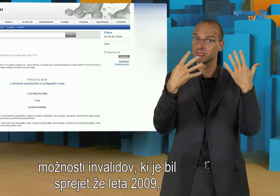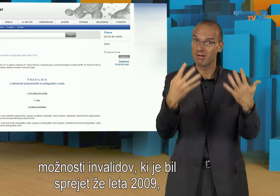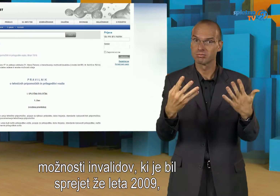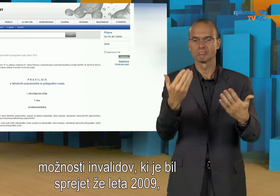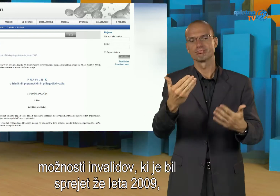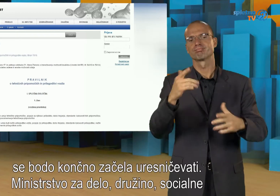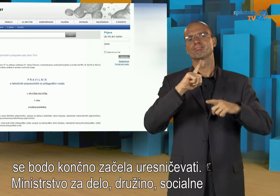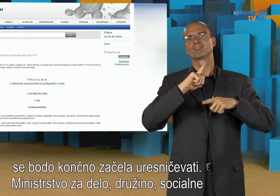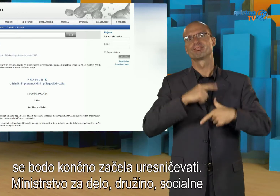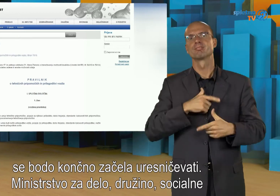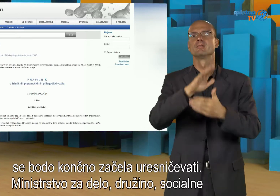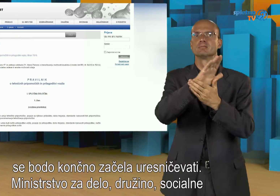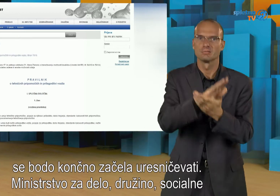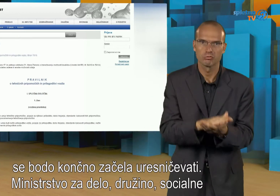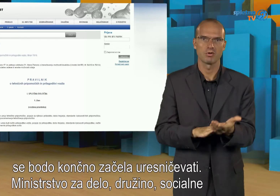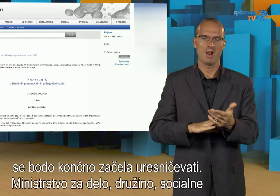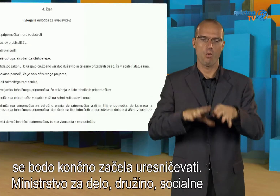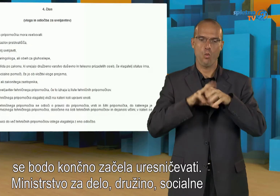bodo končno začela uresničevati.